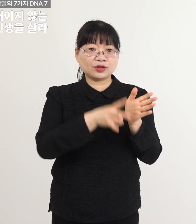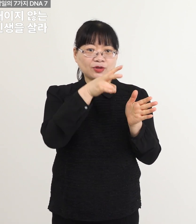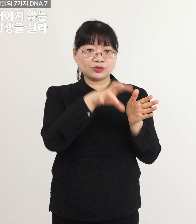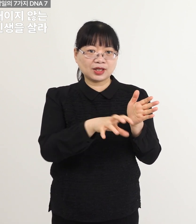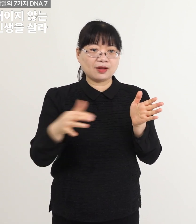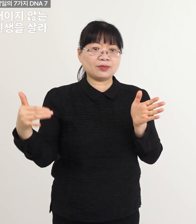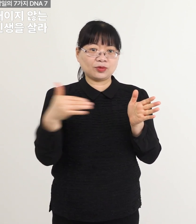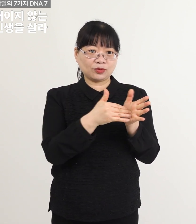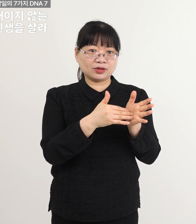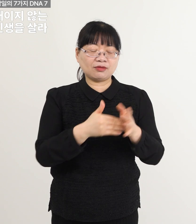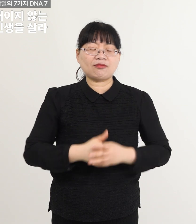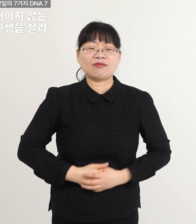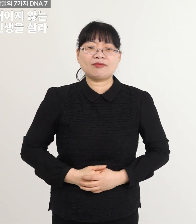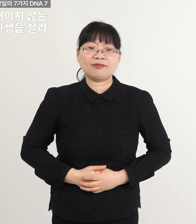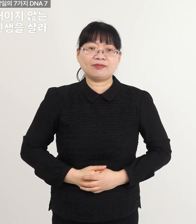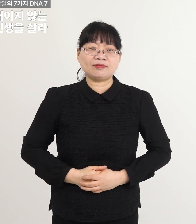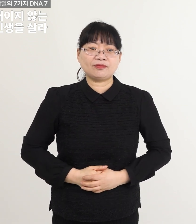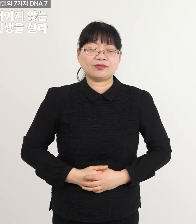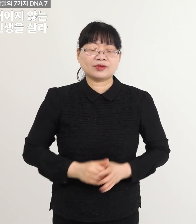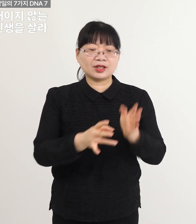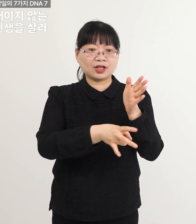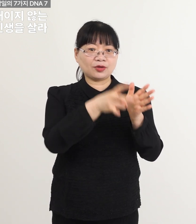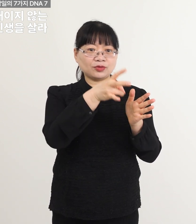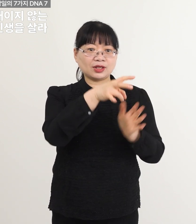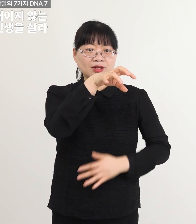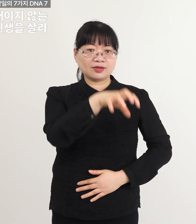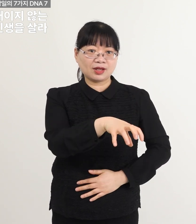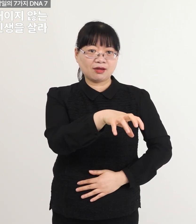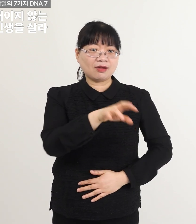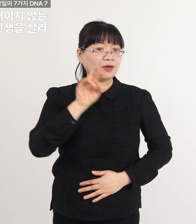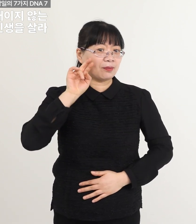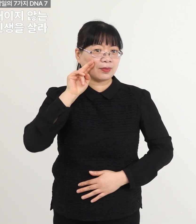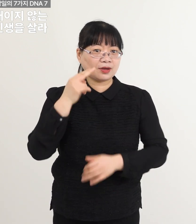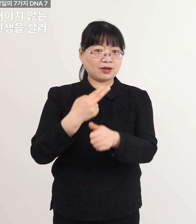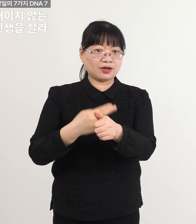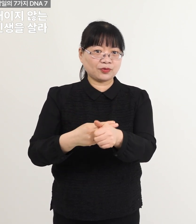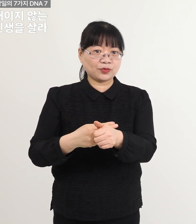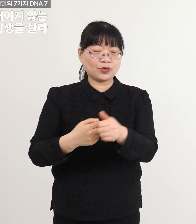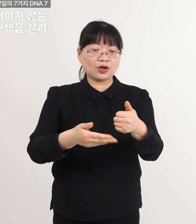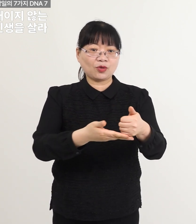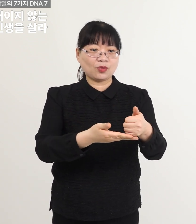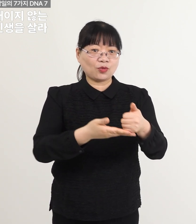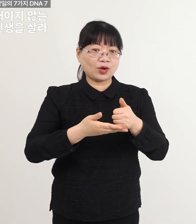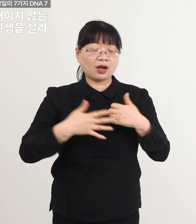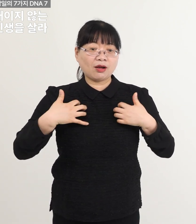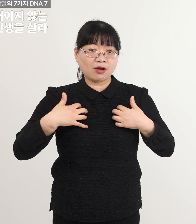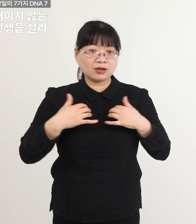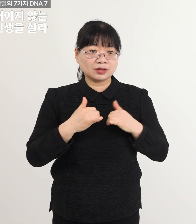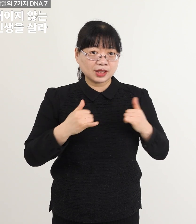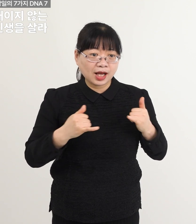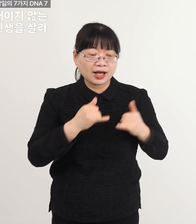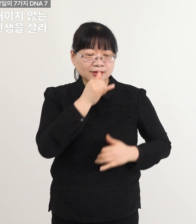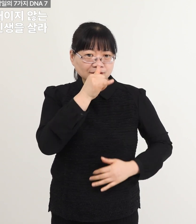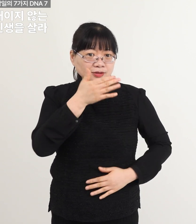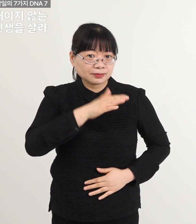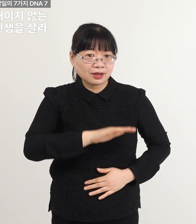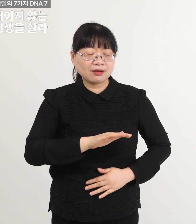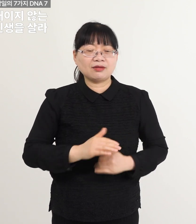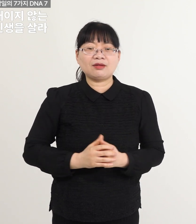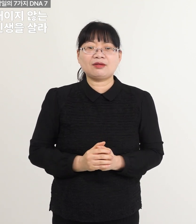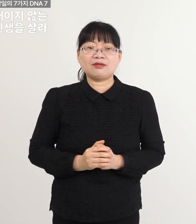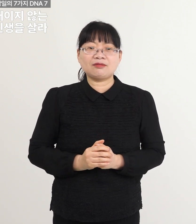됩니다. 근데 예루살렘에는 바울을 환영하는 무리도 물론